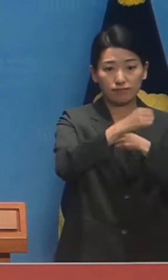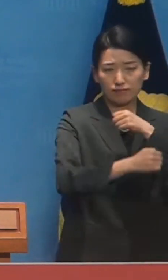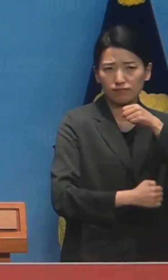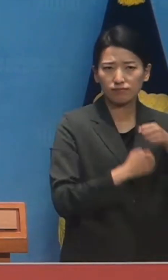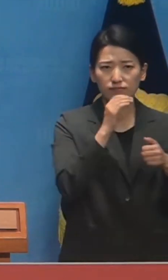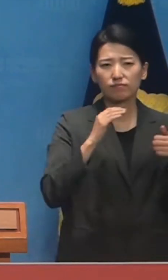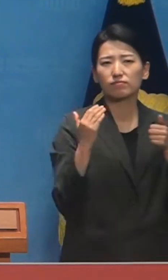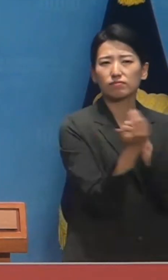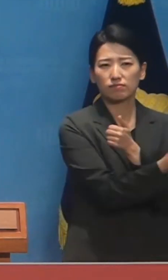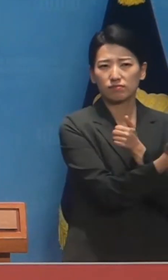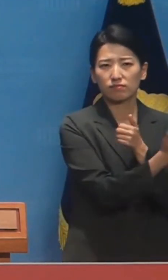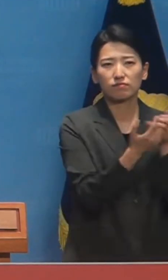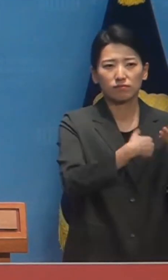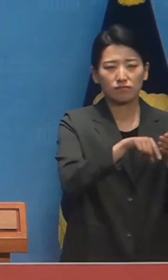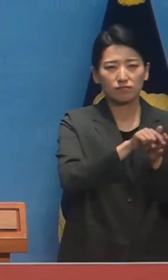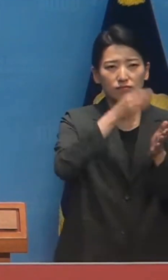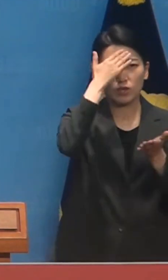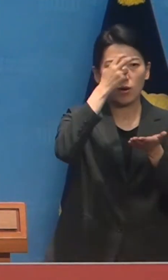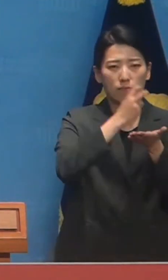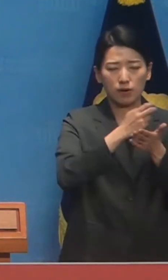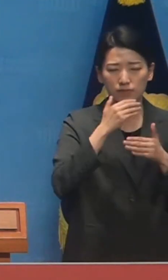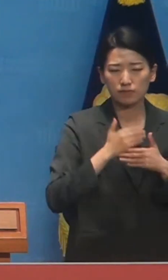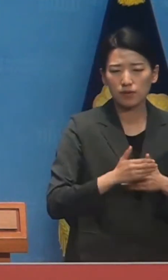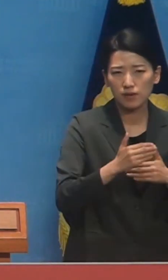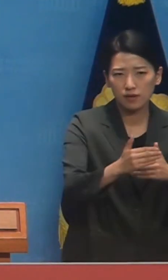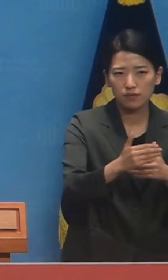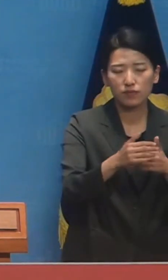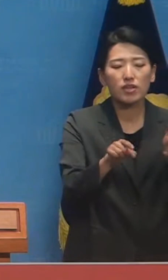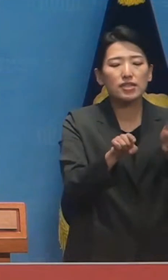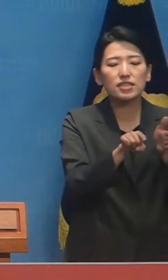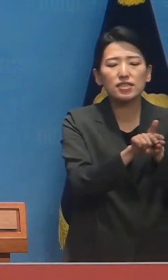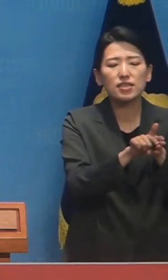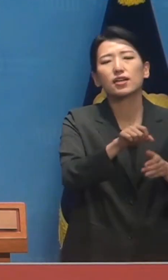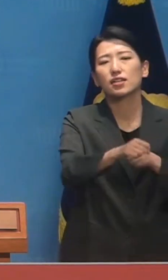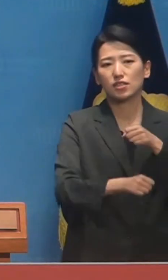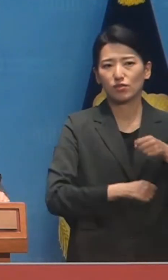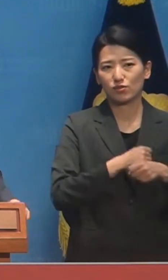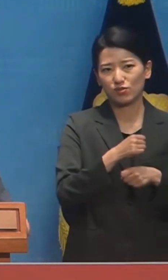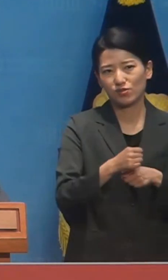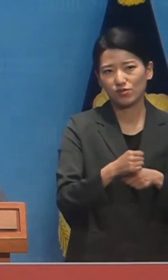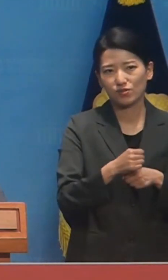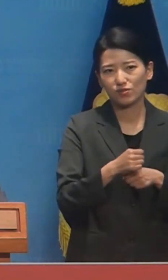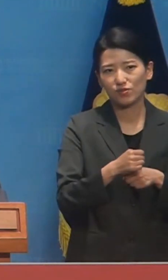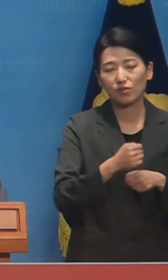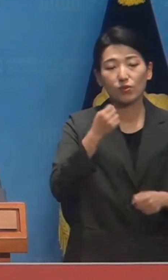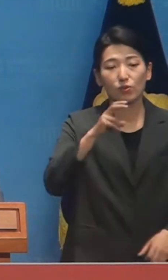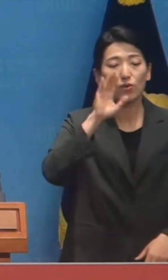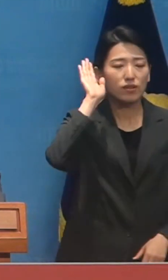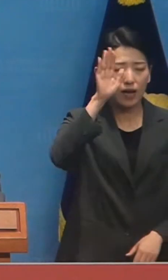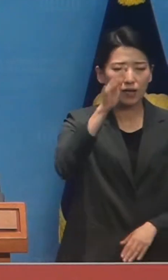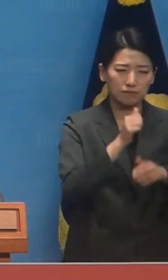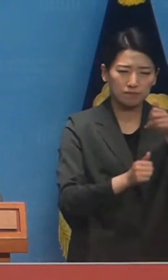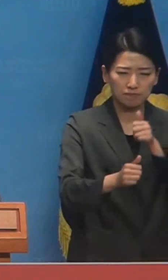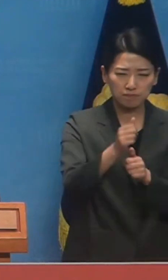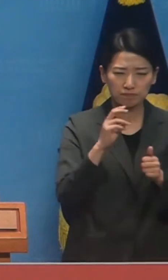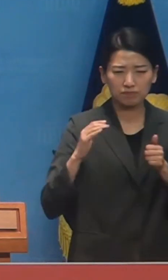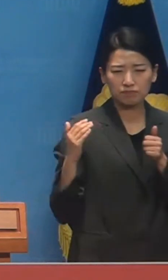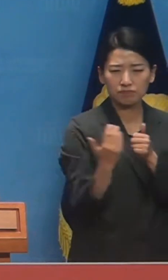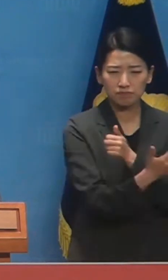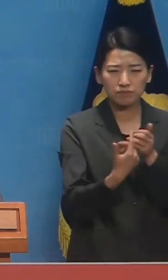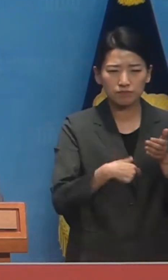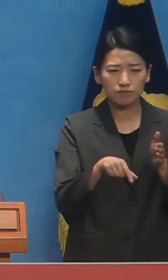자유대한민국의 헌법, 질서와 신앙의 자유, 그리고 다음 세대를 지키기 위한